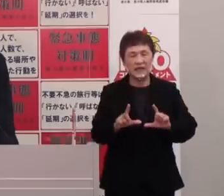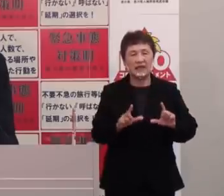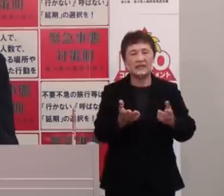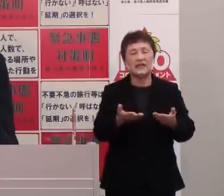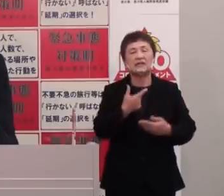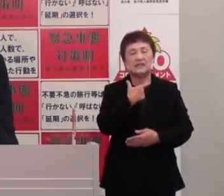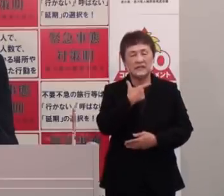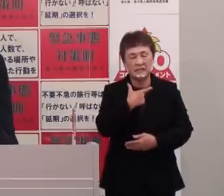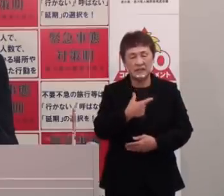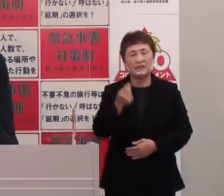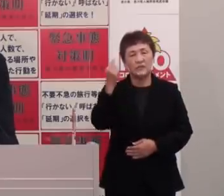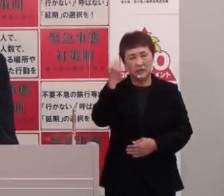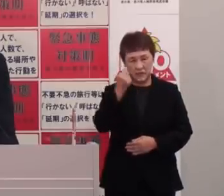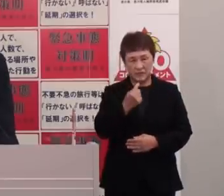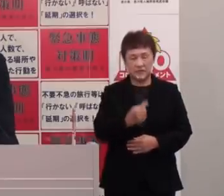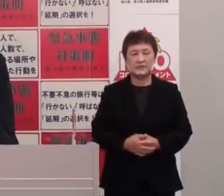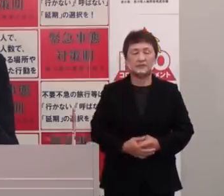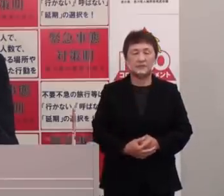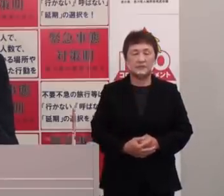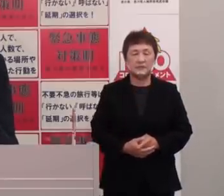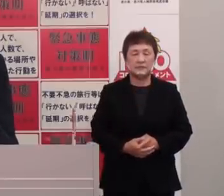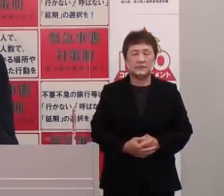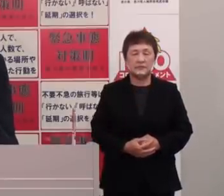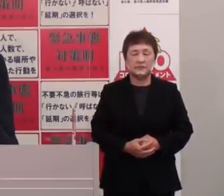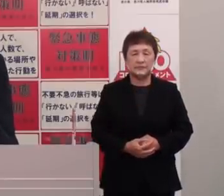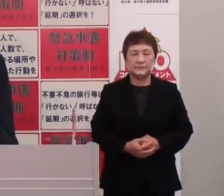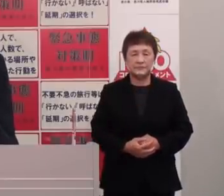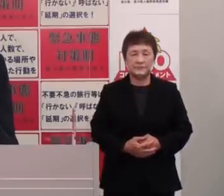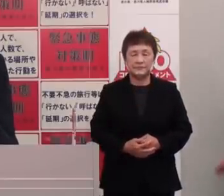いただきたいと、このように思っております。